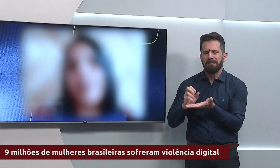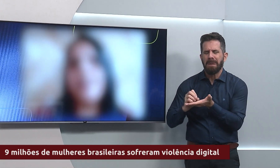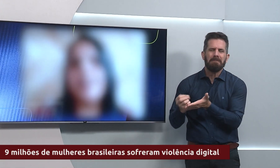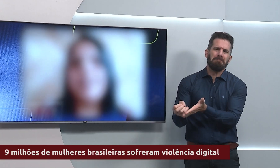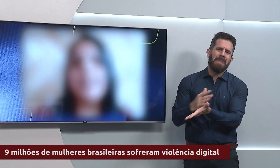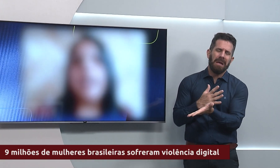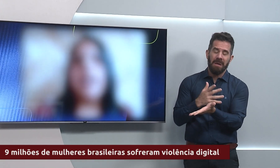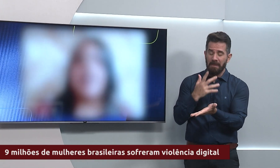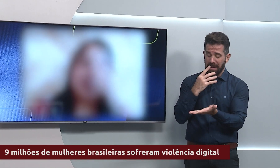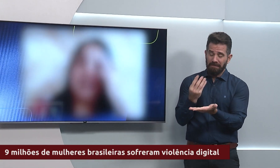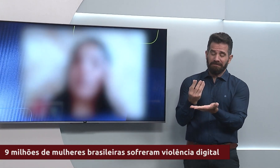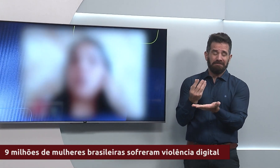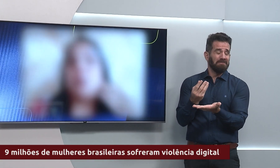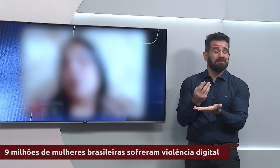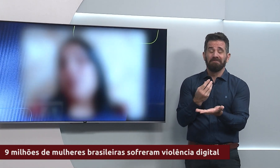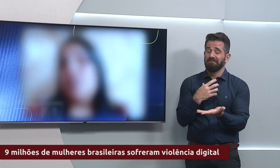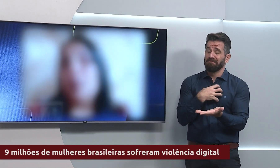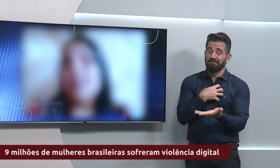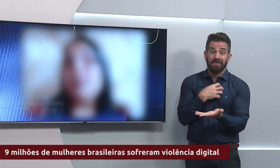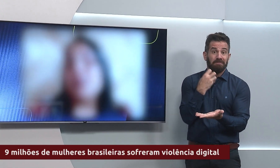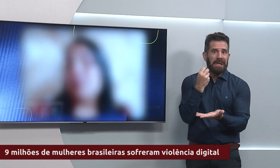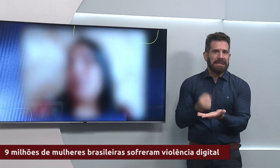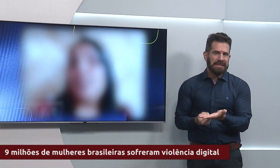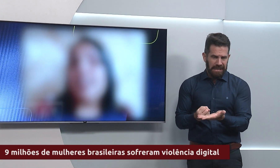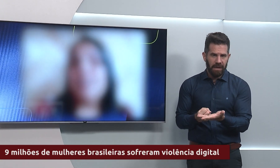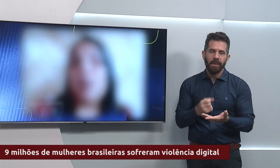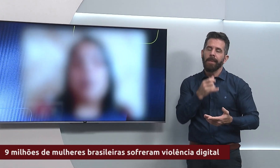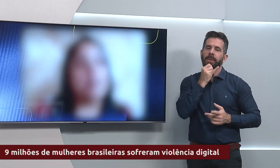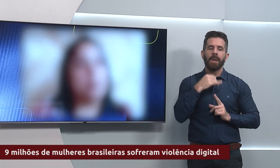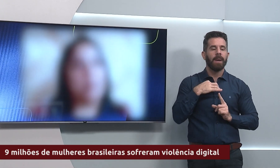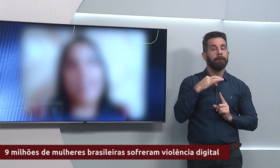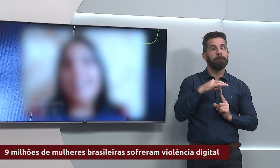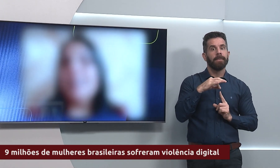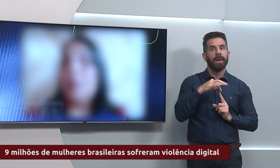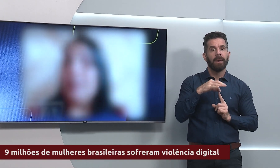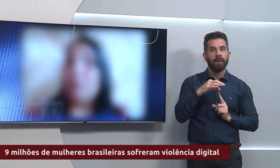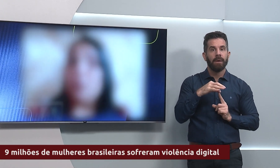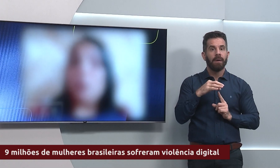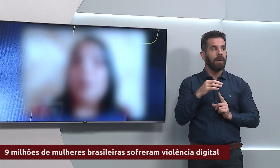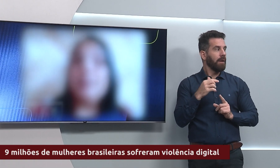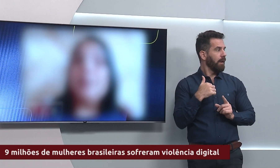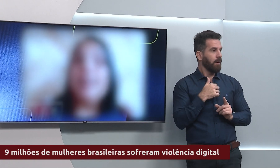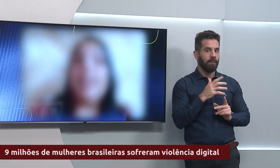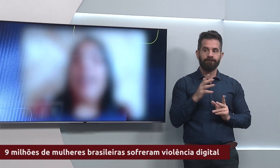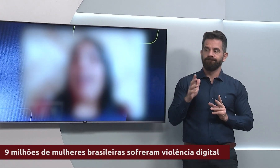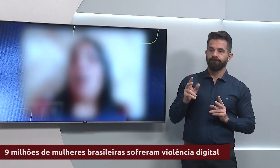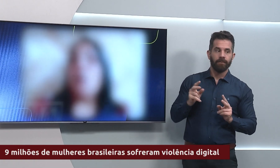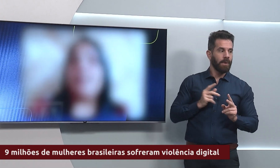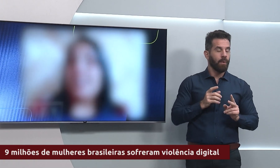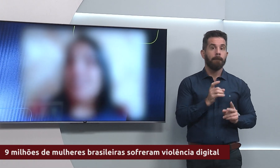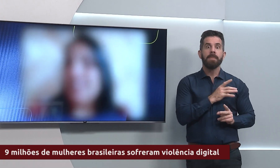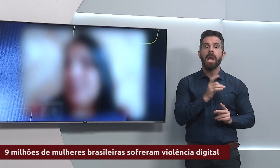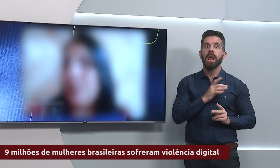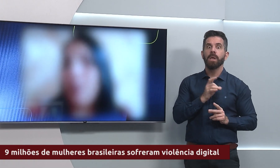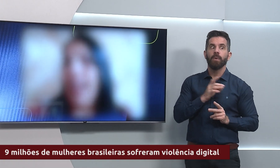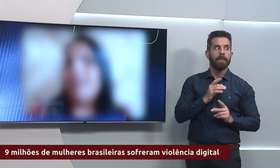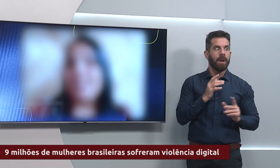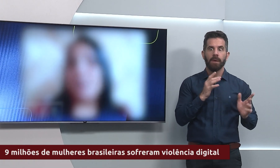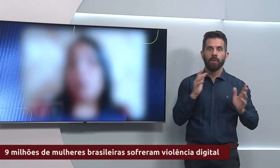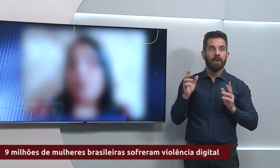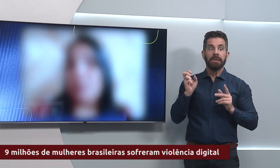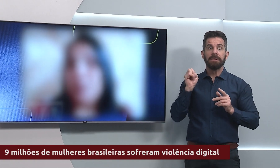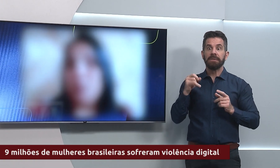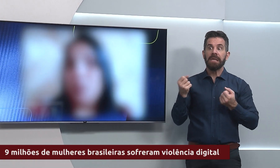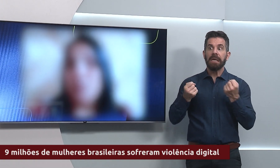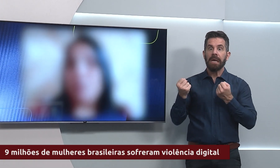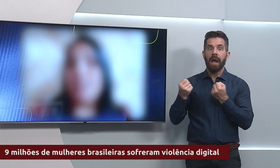muito difíceis. Todas as vezes que eu estou no ponto de ônibus com meu filho, é olhando para um lado, é olhando para o outro, é observando se um carro